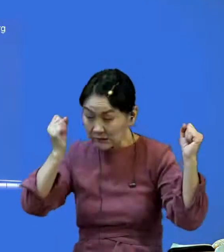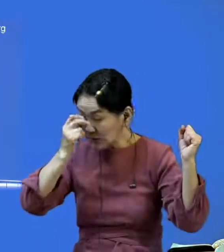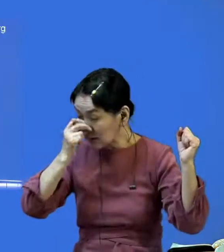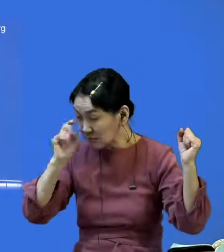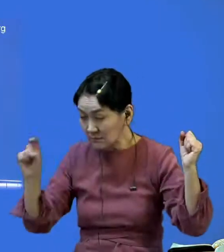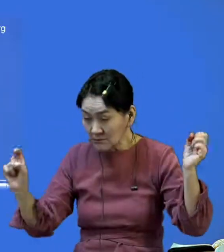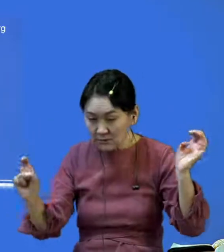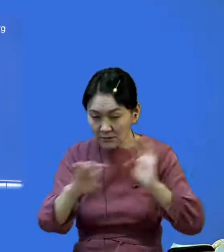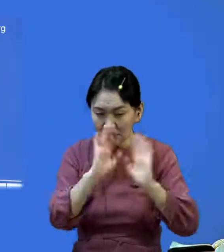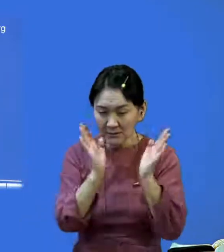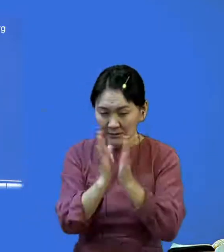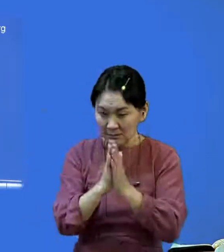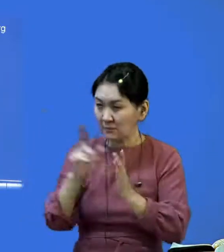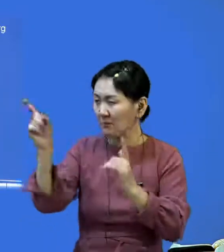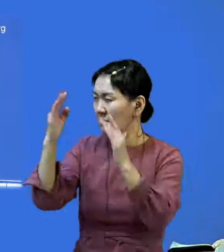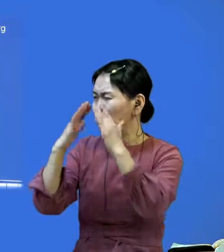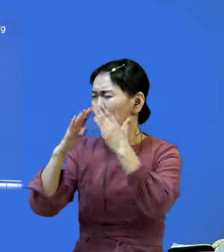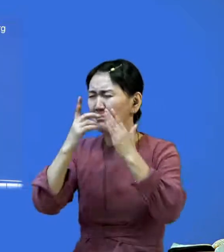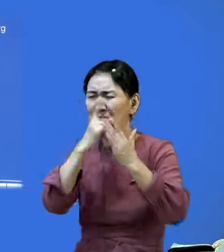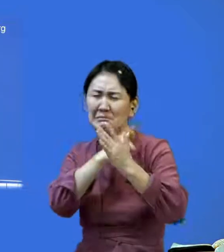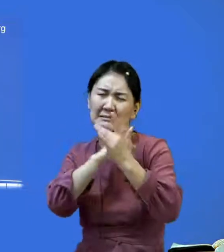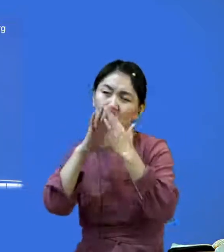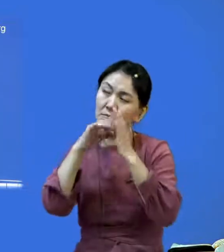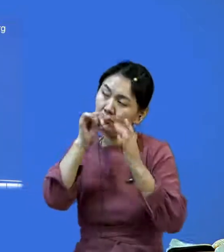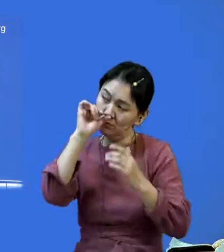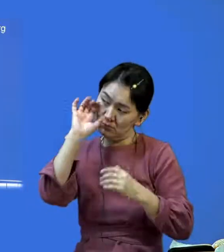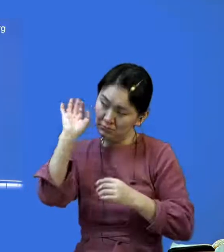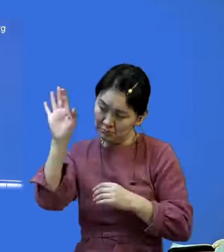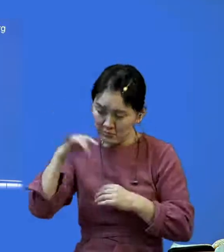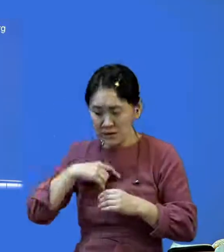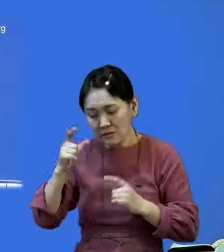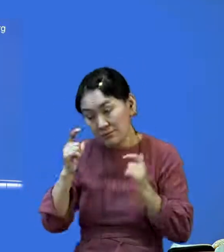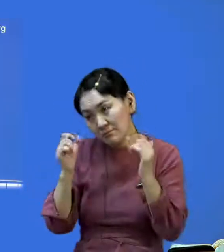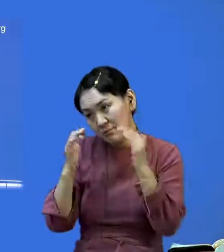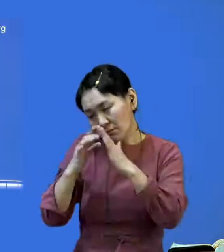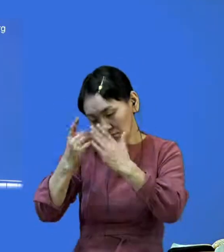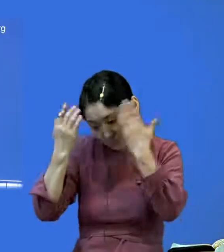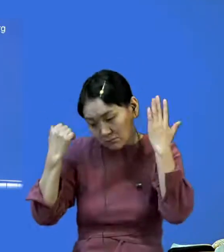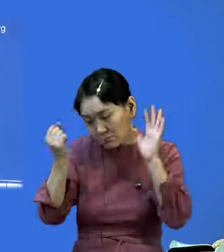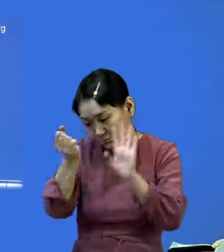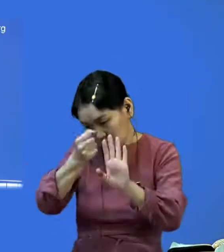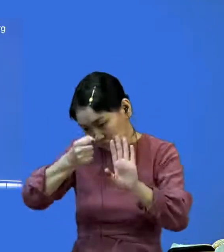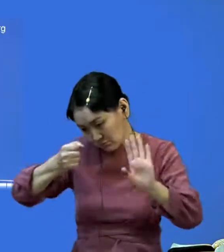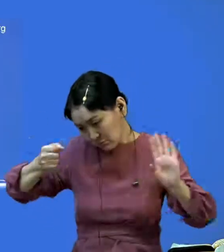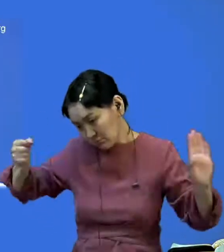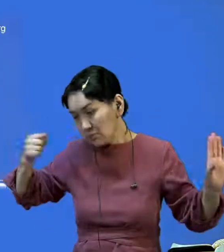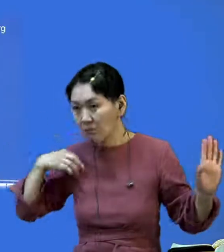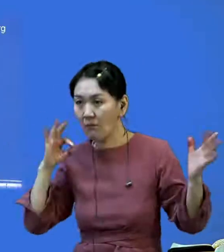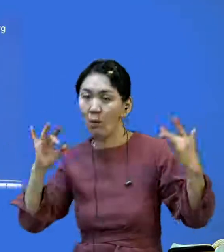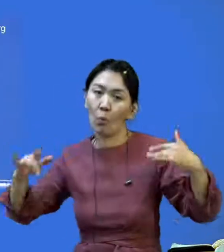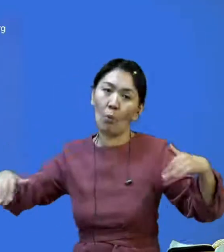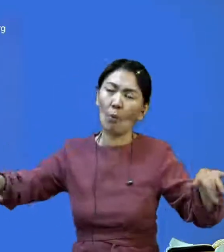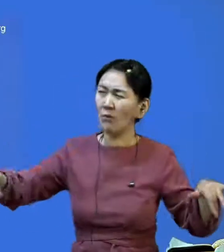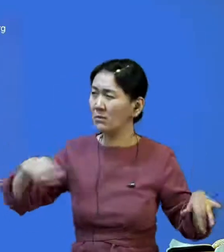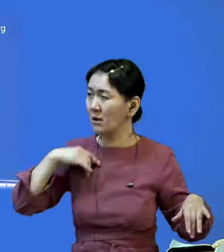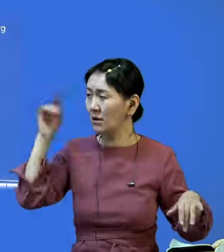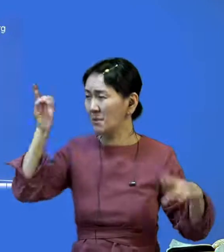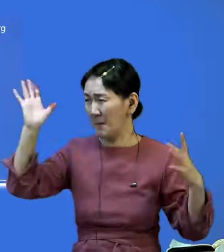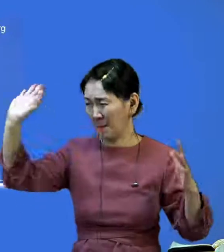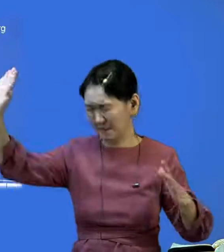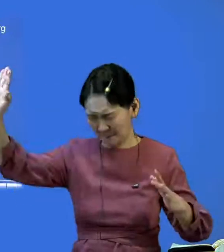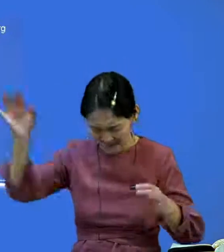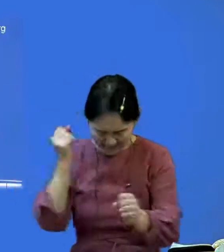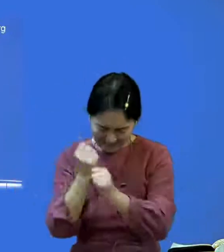Сайхан гэрт амьдарч байгааг ин арах юм бол дэнд атархмаар би хизээ ийм байранд амьдрах боллоо. Амьдрнаа гэхэл ингээл шүдэ зугаал зүгээр.